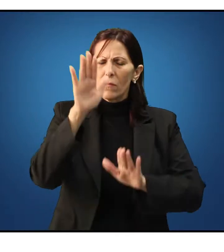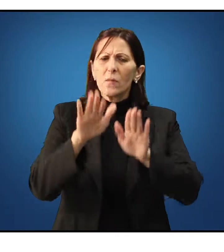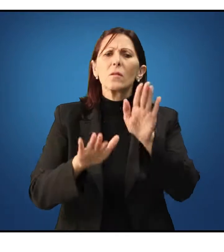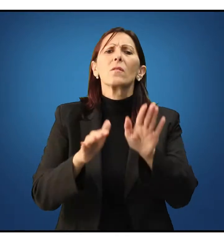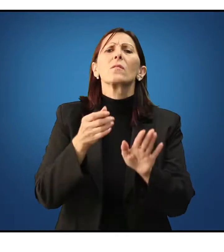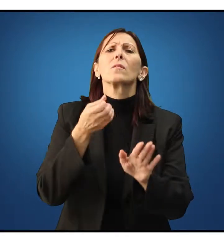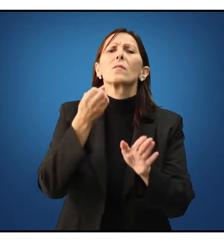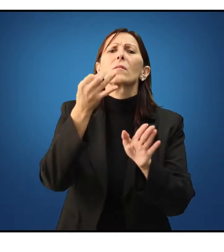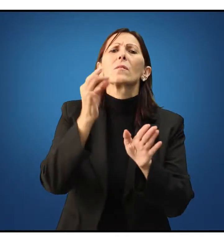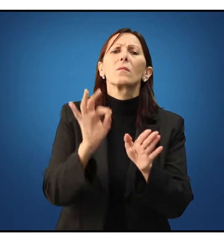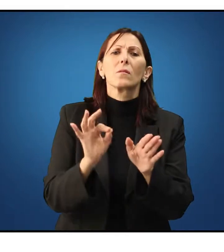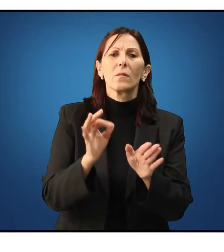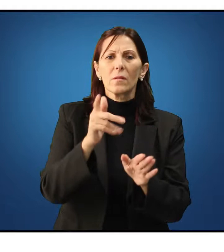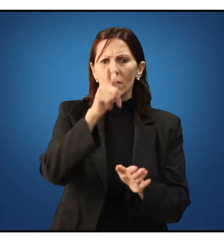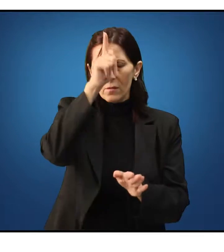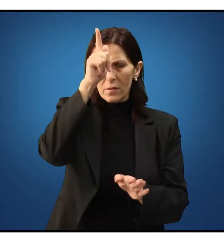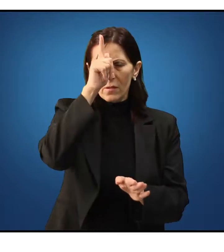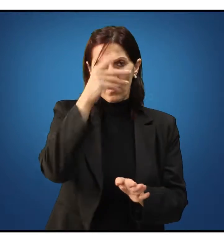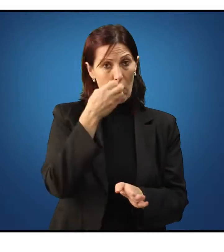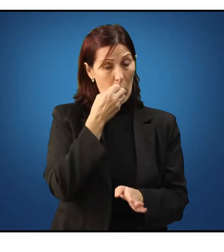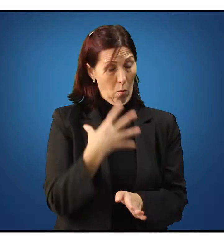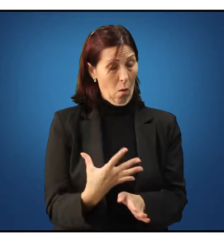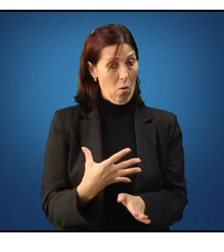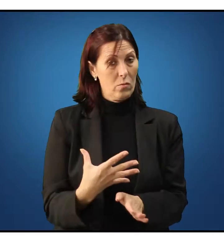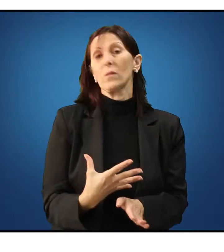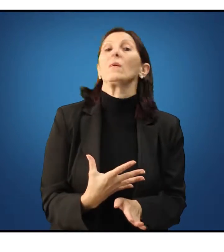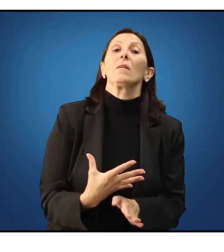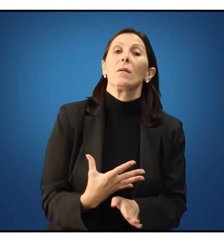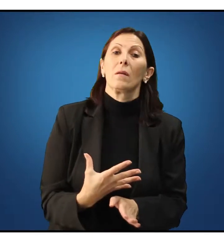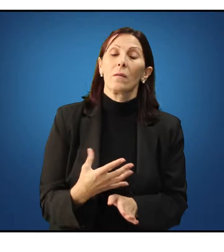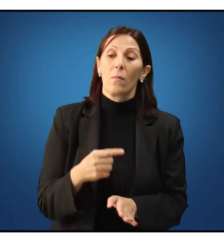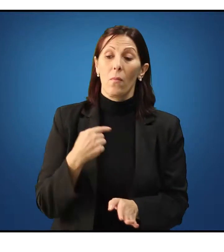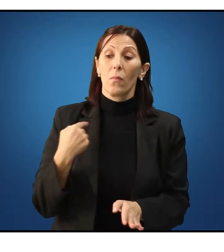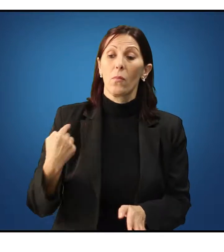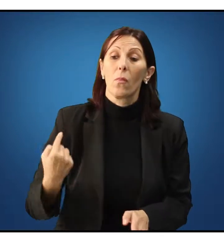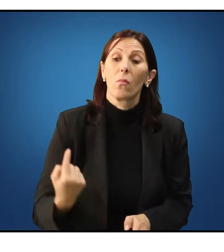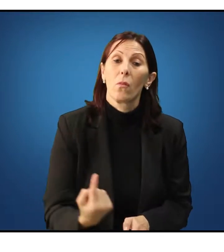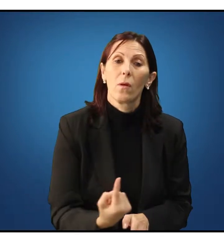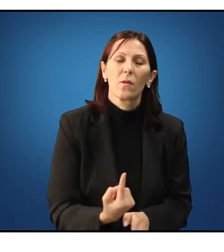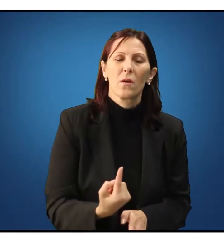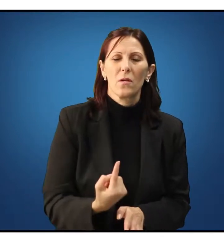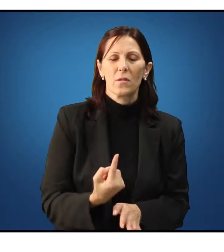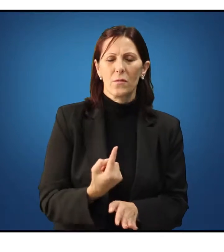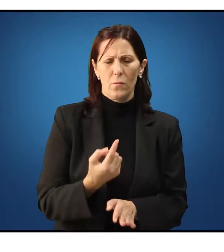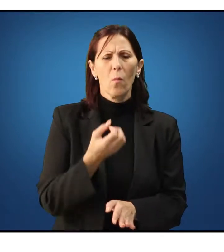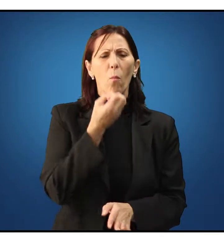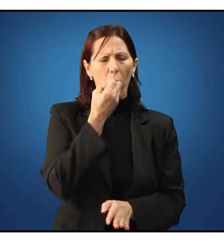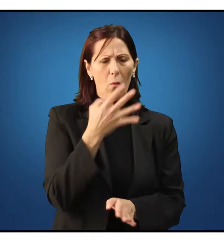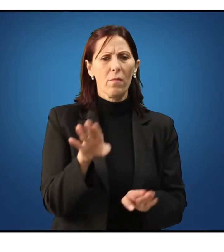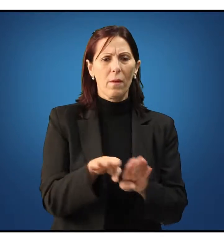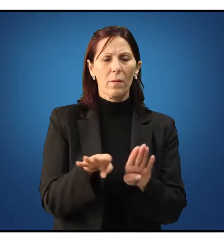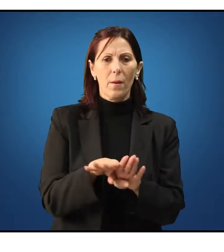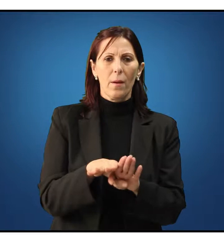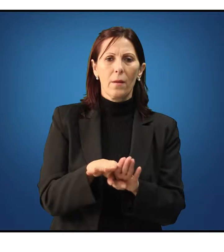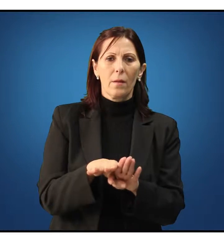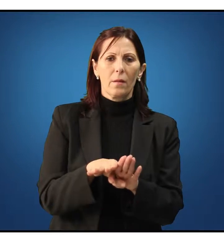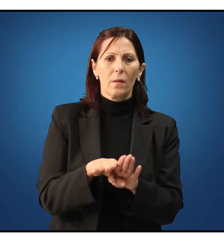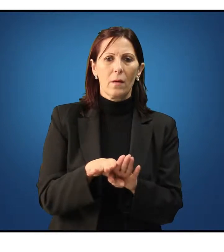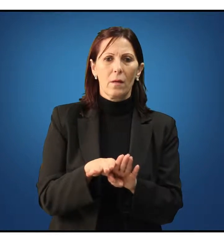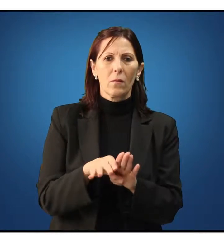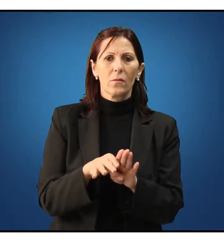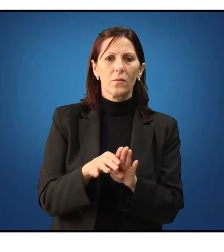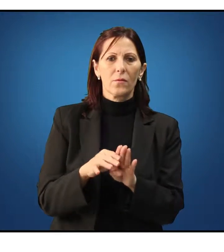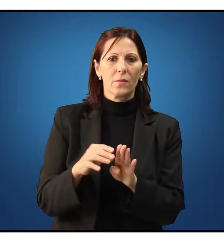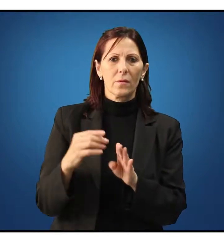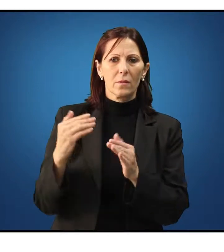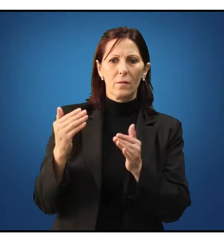dizendo, os gregos eram bons, nós somos bons. Esses que vieram